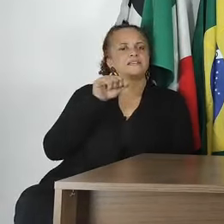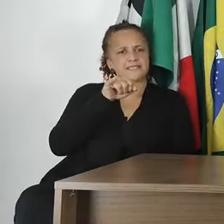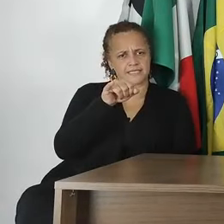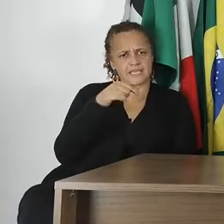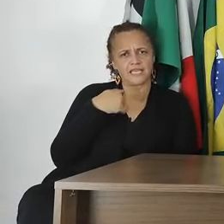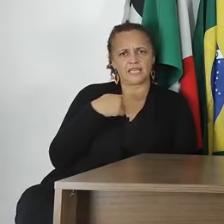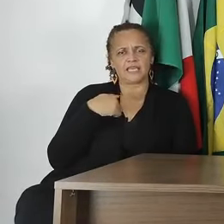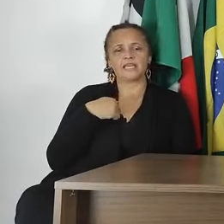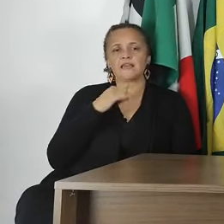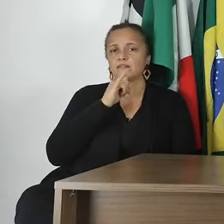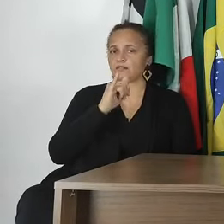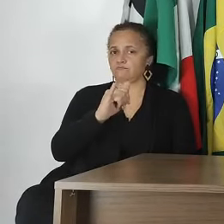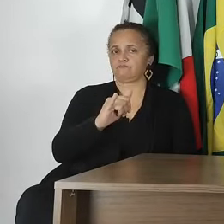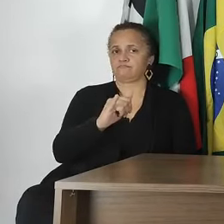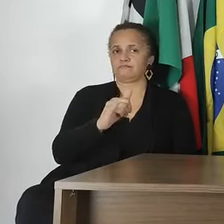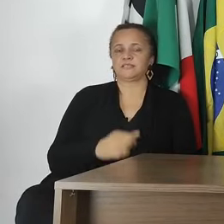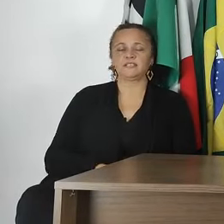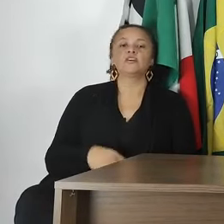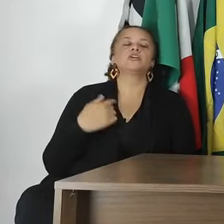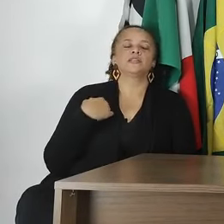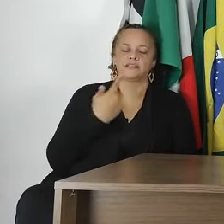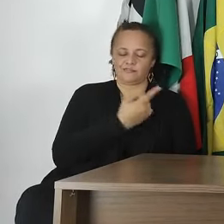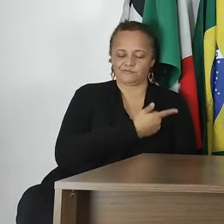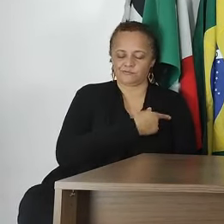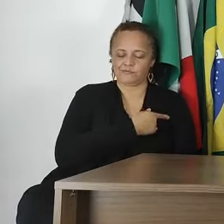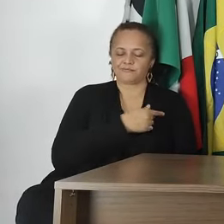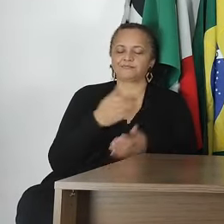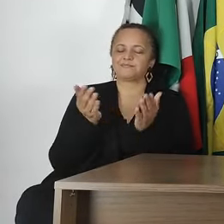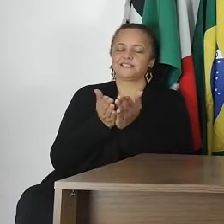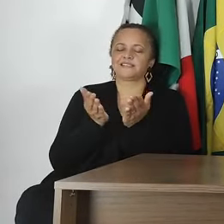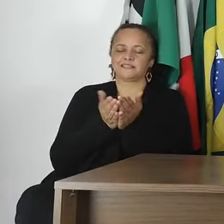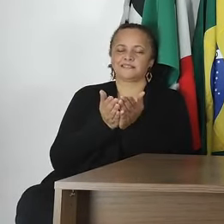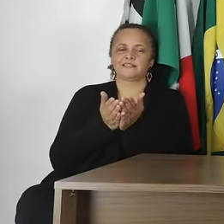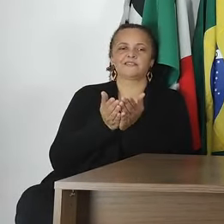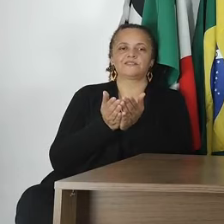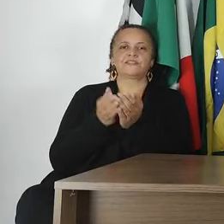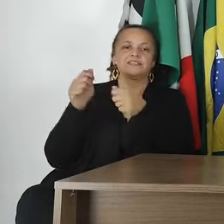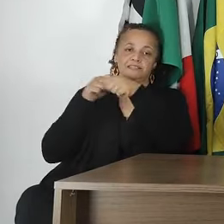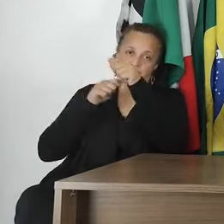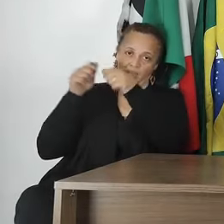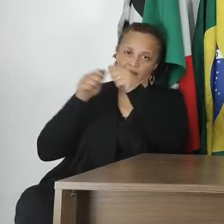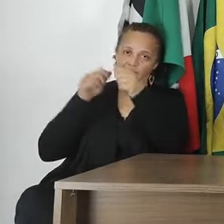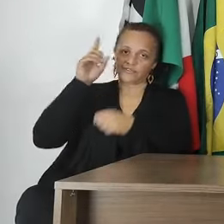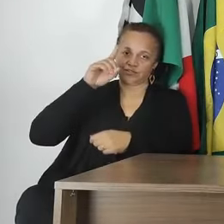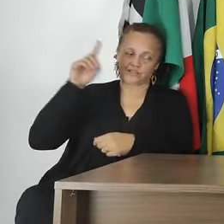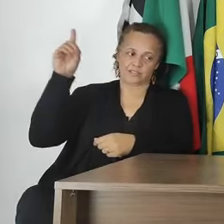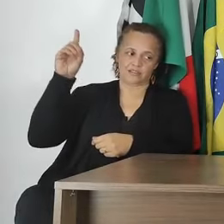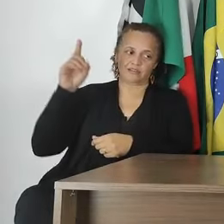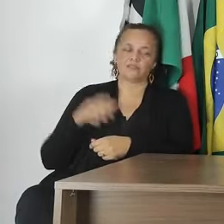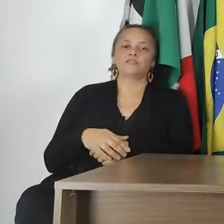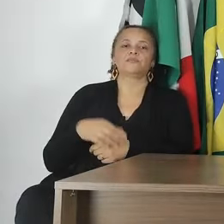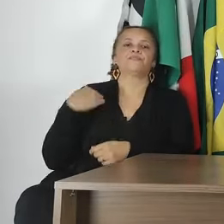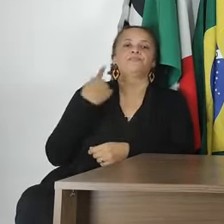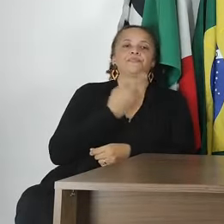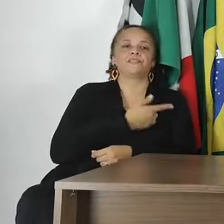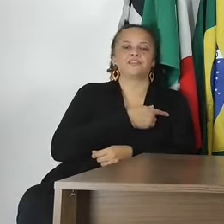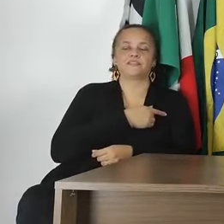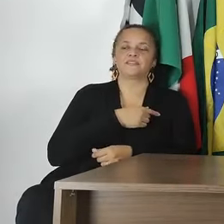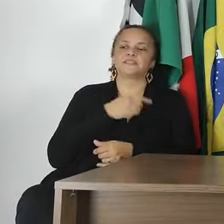que nós, como cristão, como servo de Deus, a gente prega o id,